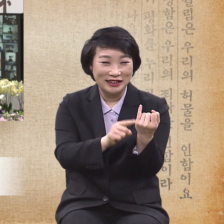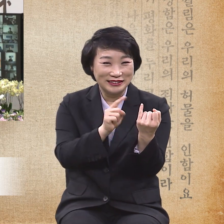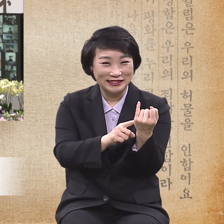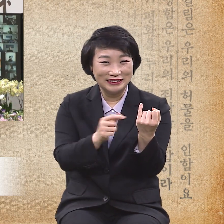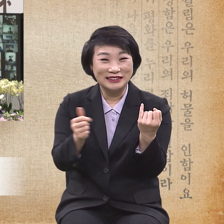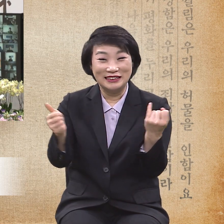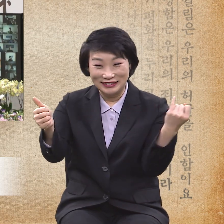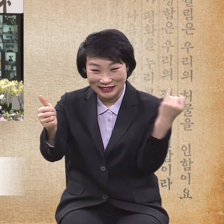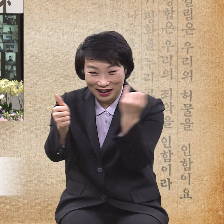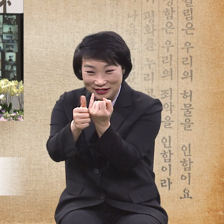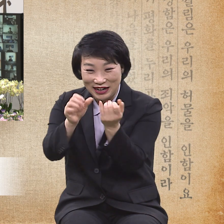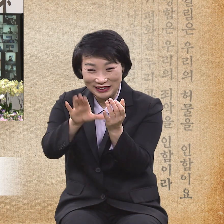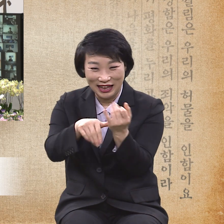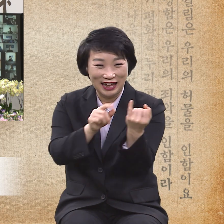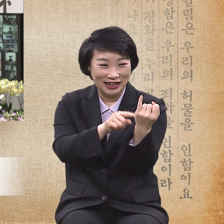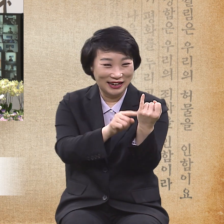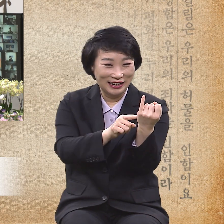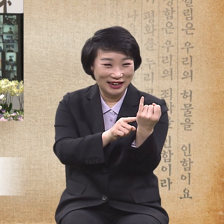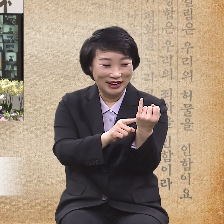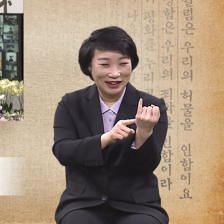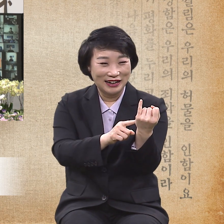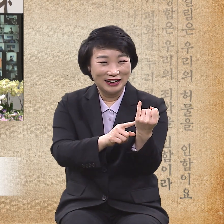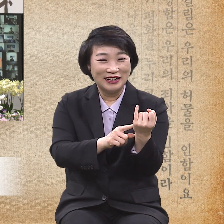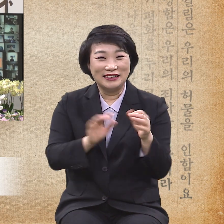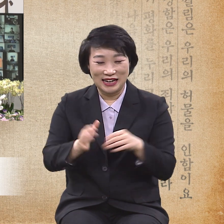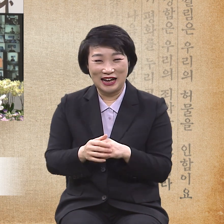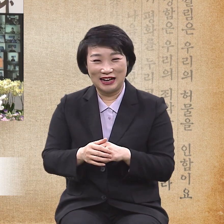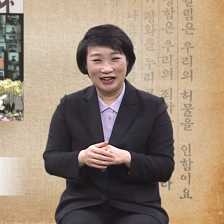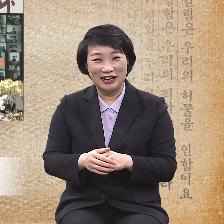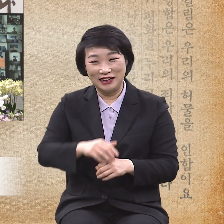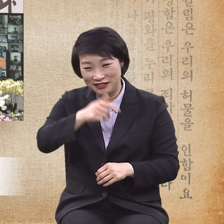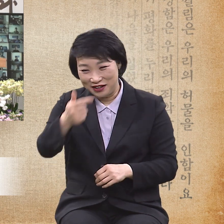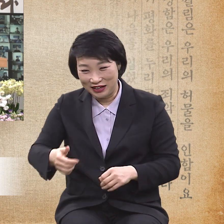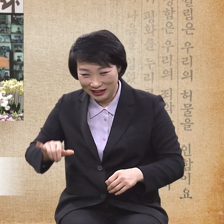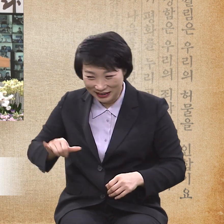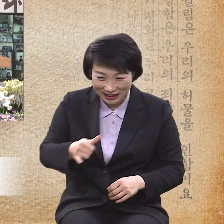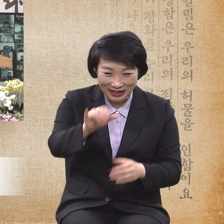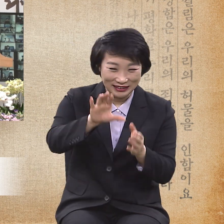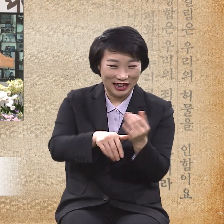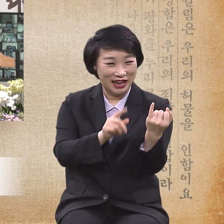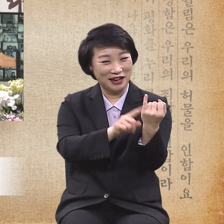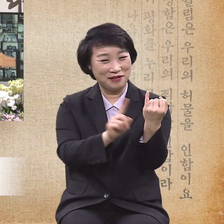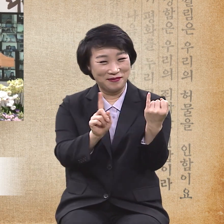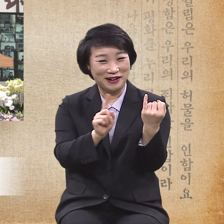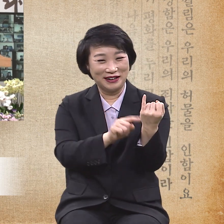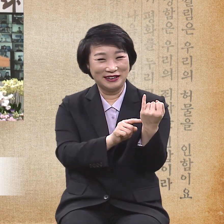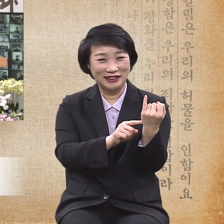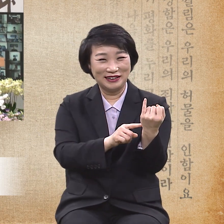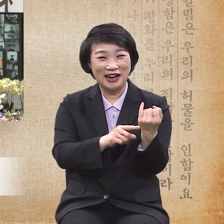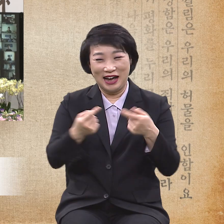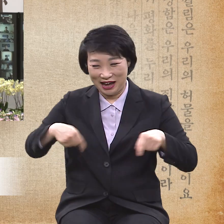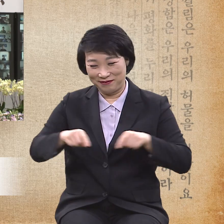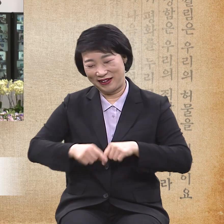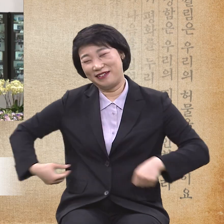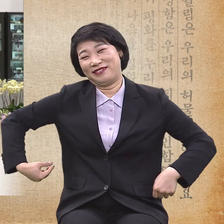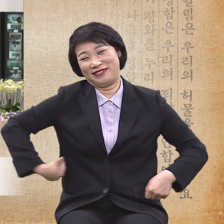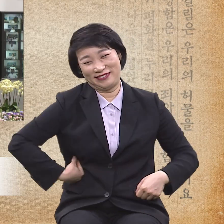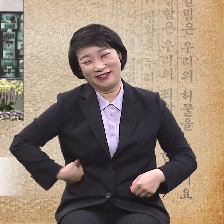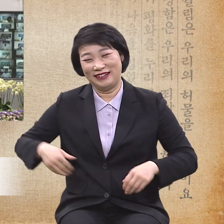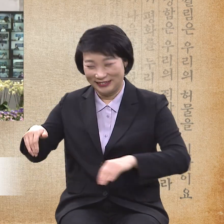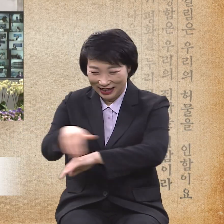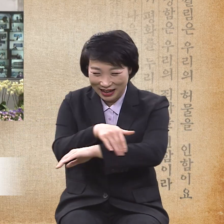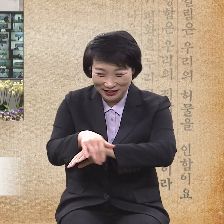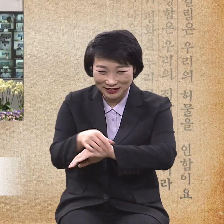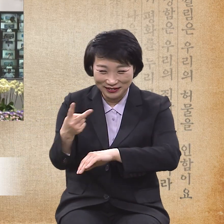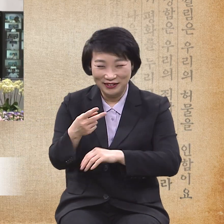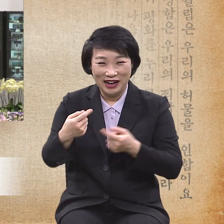너희 신랑하고 결혼할 때 저녁에 데이트할 때 그저 돌아다니고